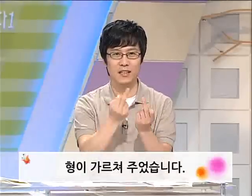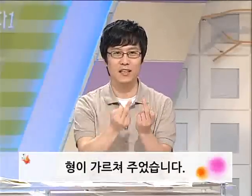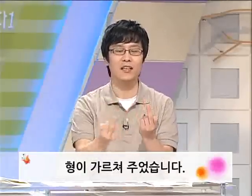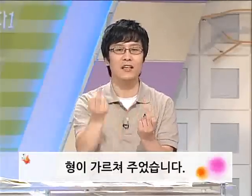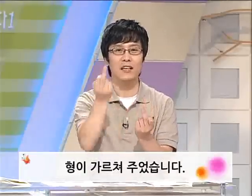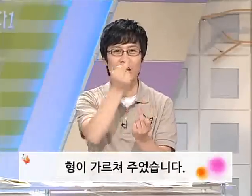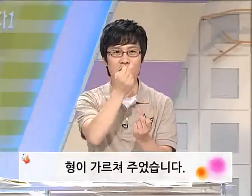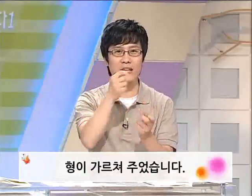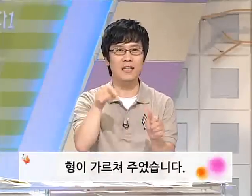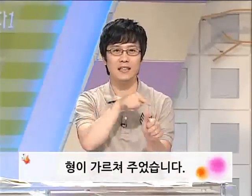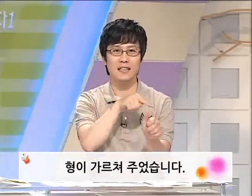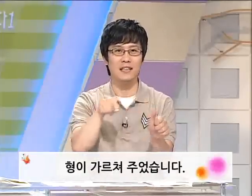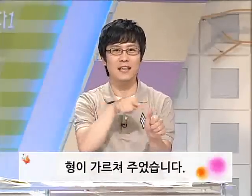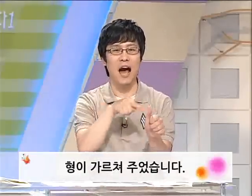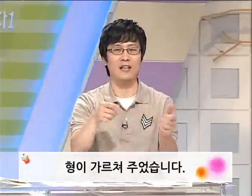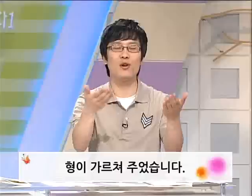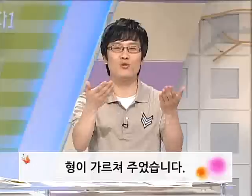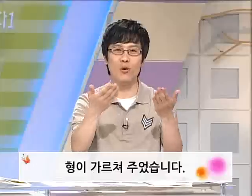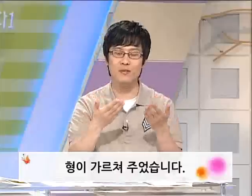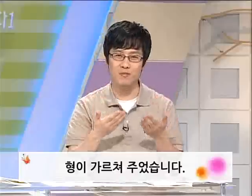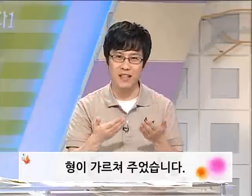형이 가르쳐 주었습니다.